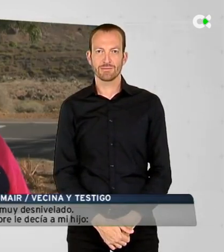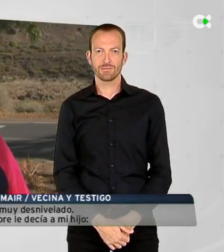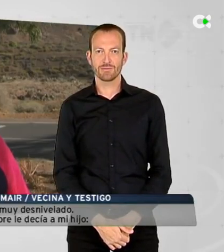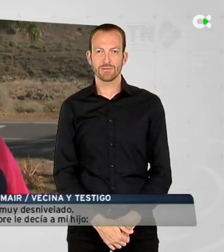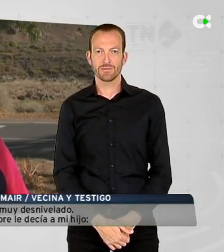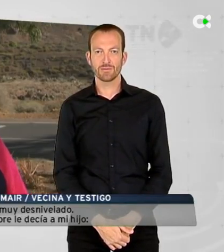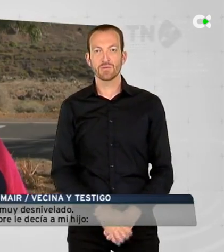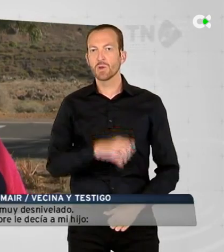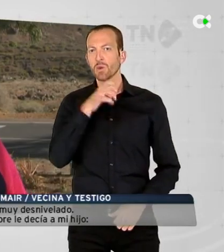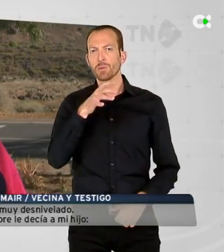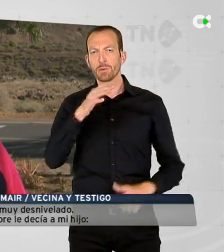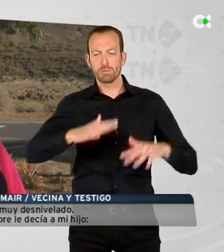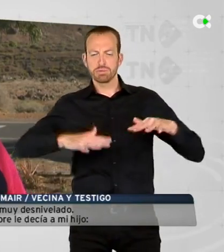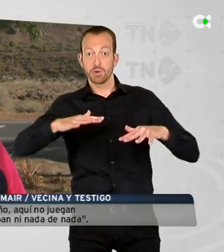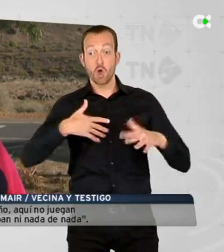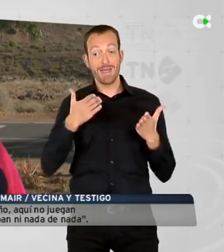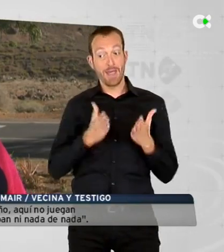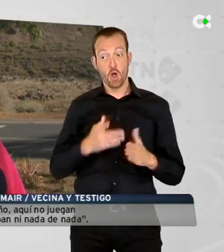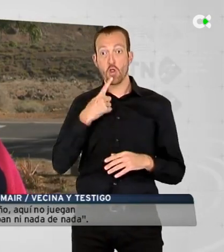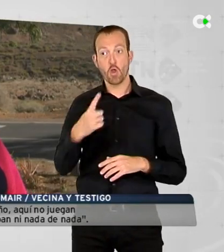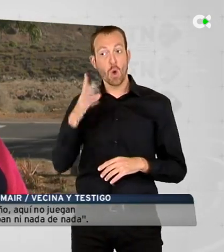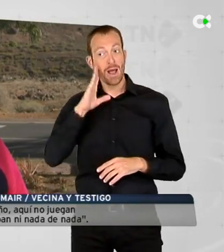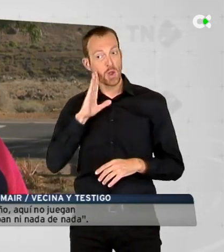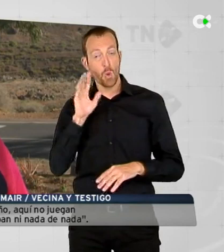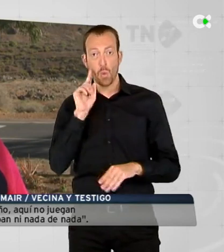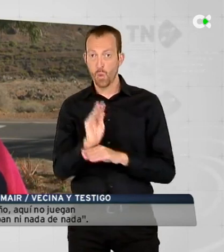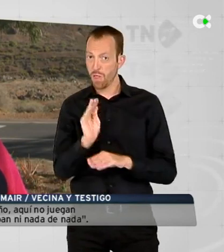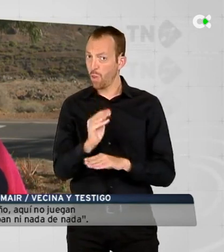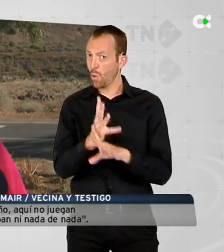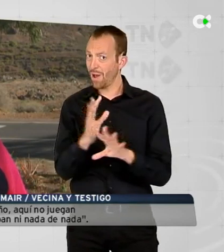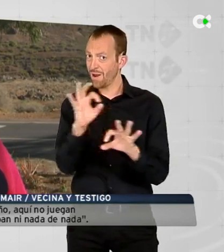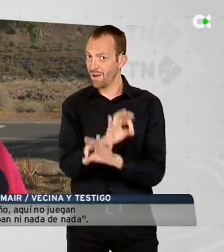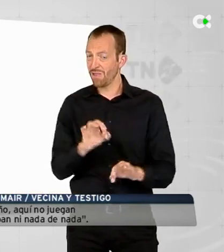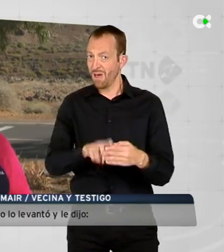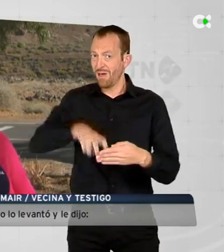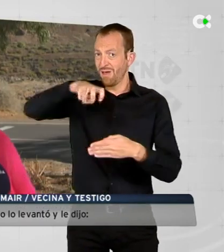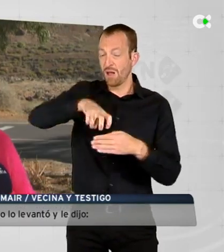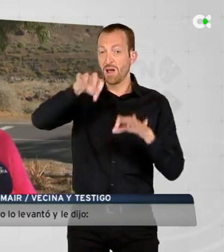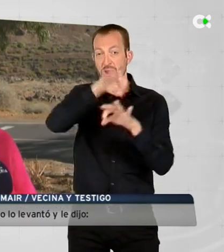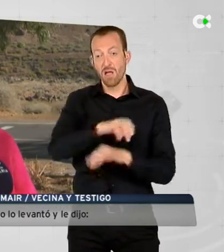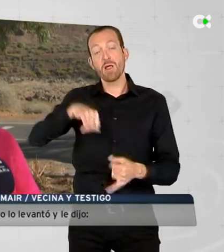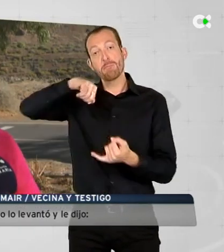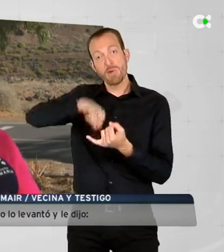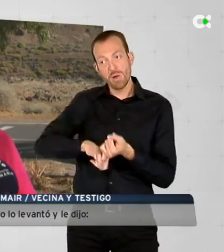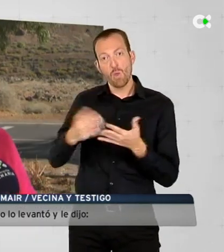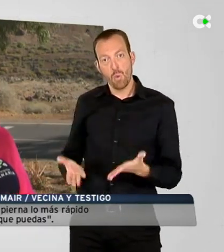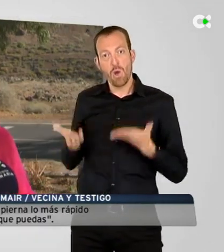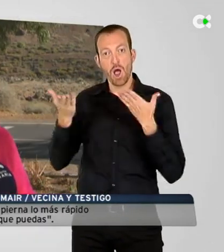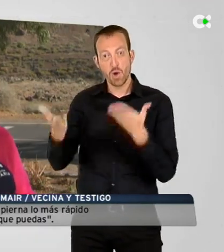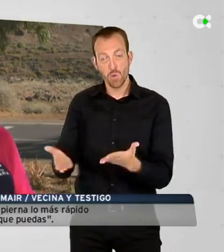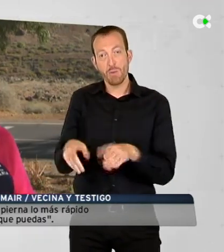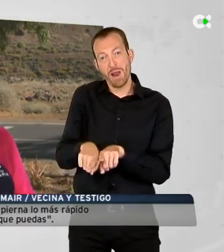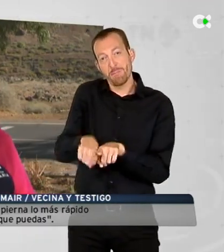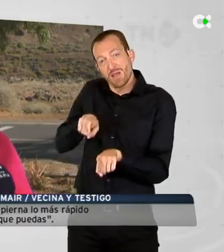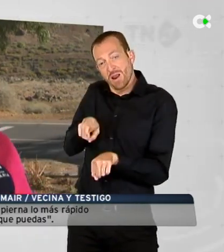Estaba muy desnivelado y yo siempre decía a mi hijo, cariño, aquí por favor no juegan, ni se suban, ni nada de nada. Mi marido lo levantó, le dijo, saca la